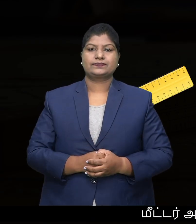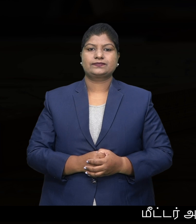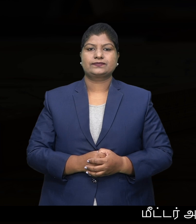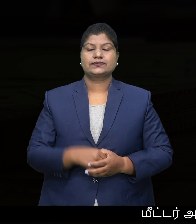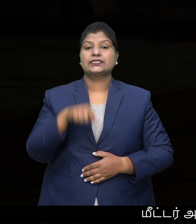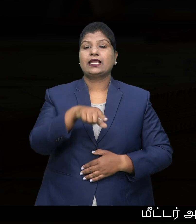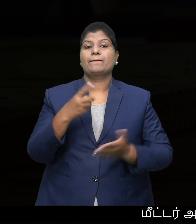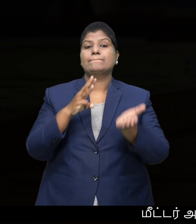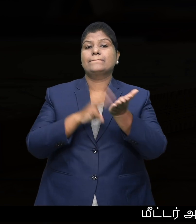மீட்டர் அளவுகோல்.